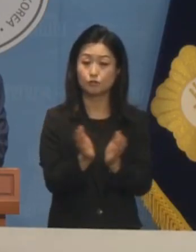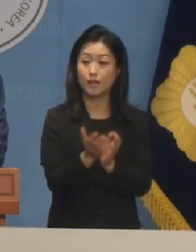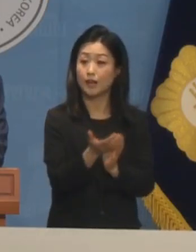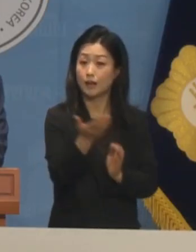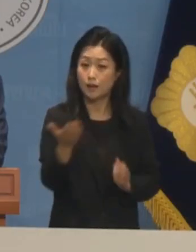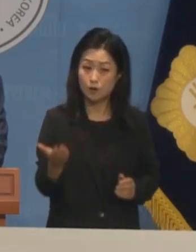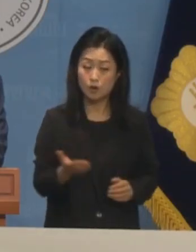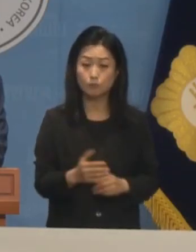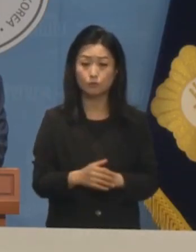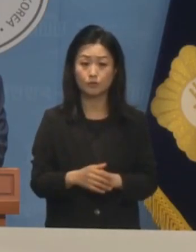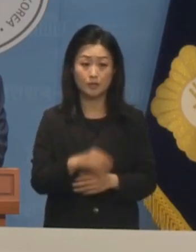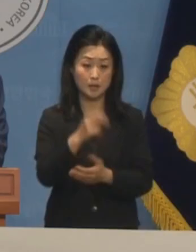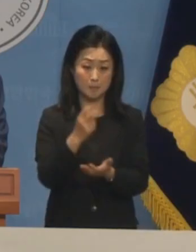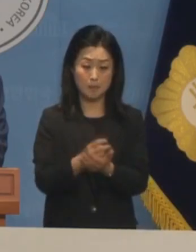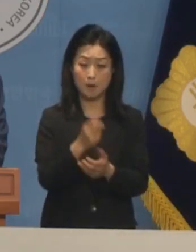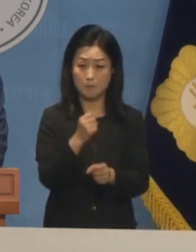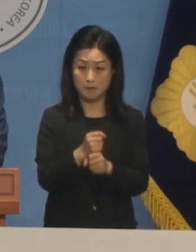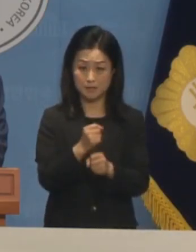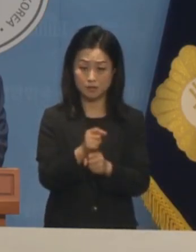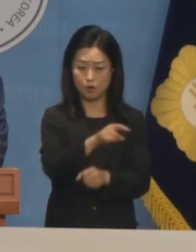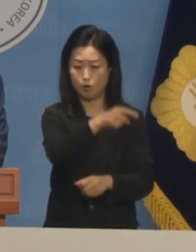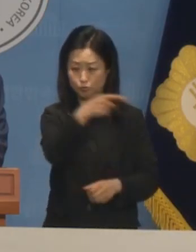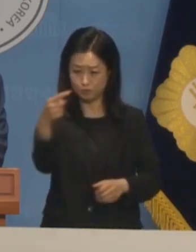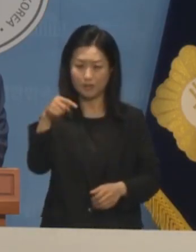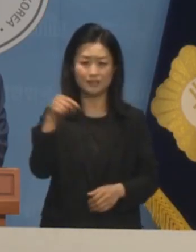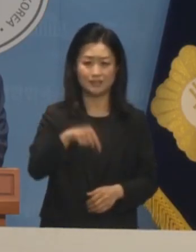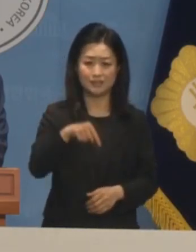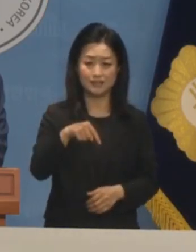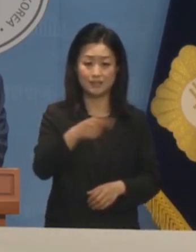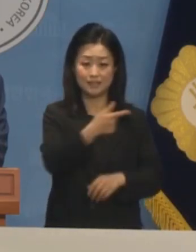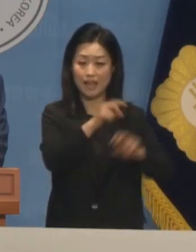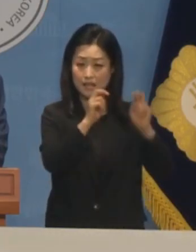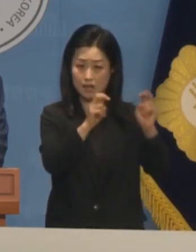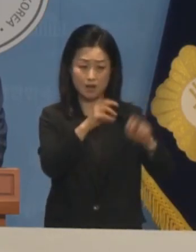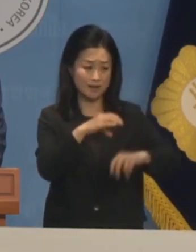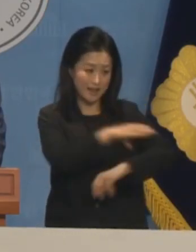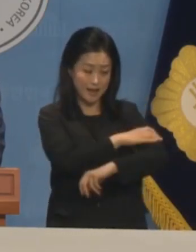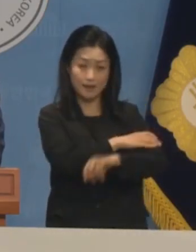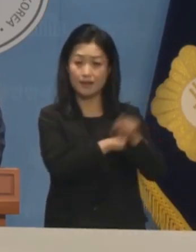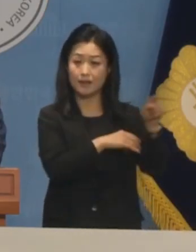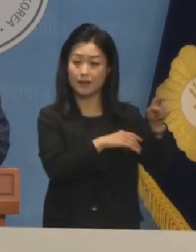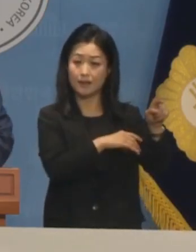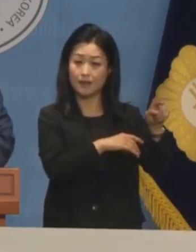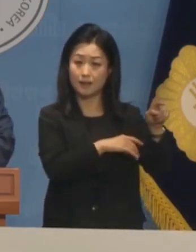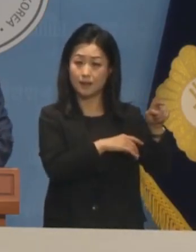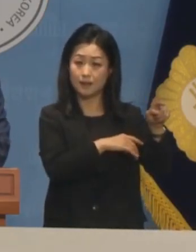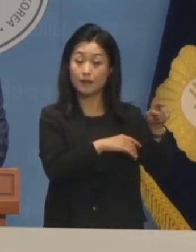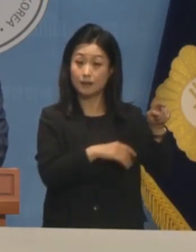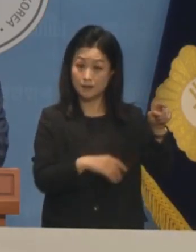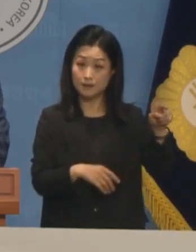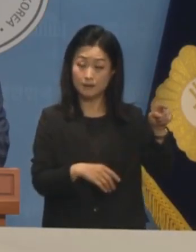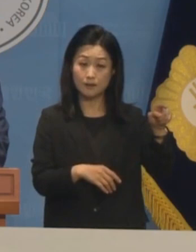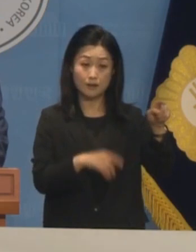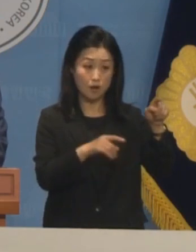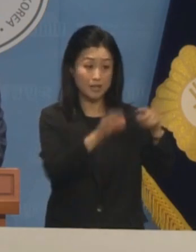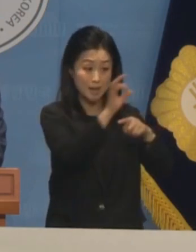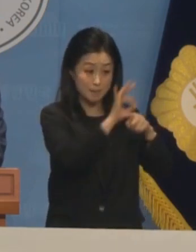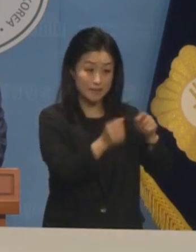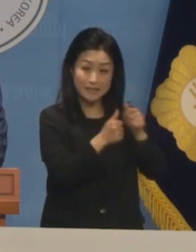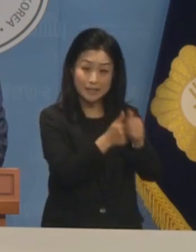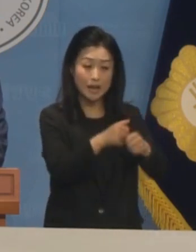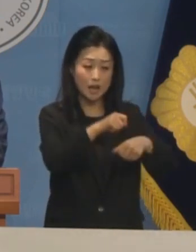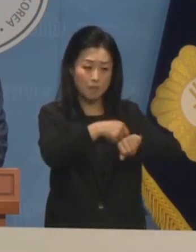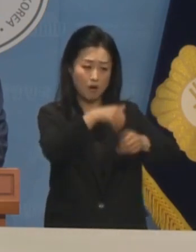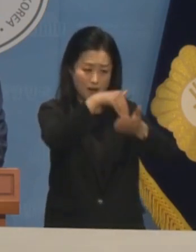더불어민주당은 다른 법안들보다 우선적으로 대기업, 가해자의 경제적 능력에 비례해서 처벌할 수